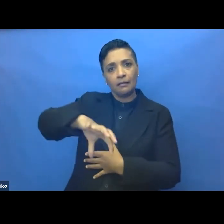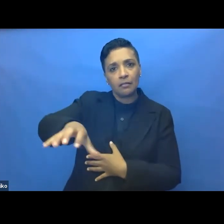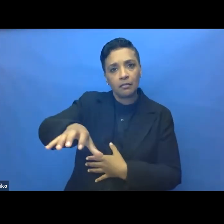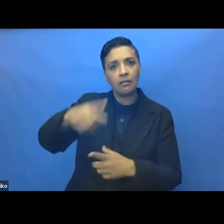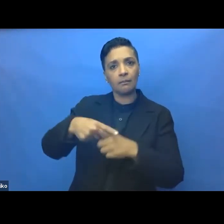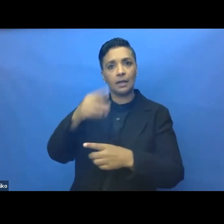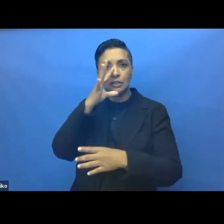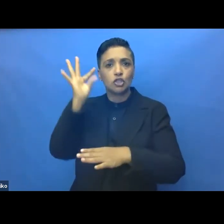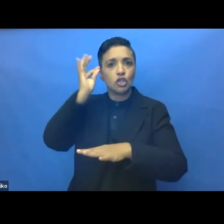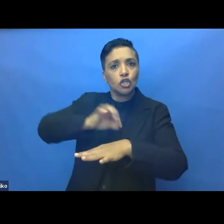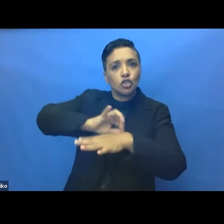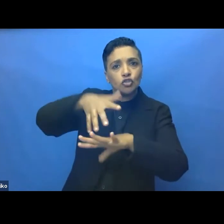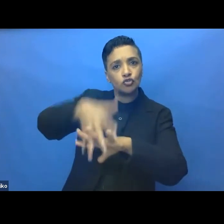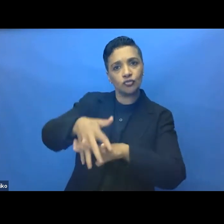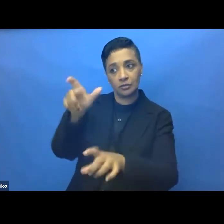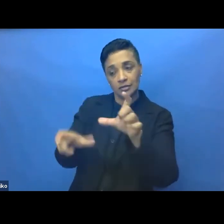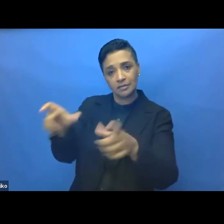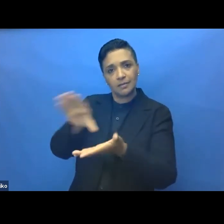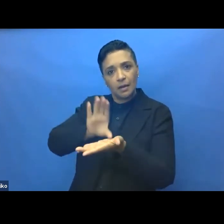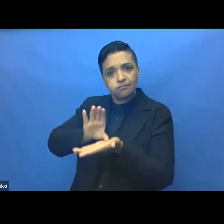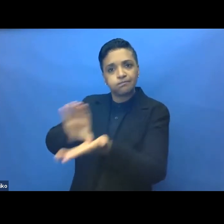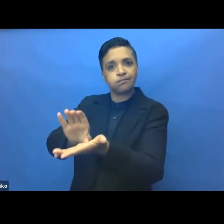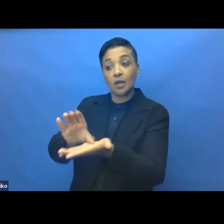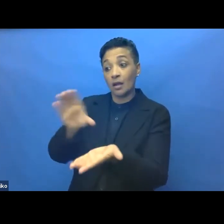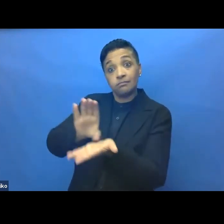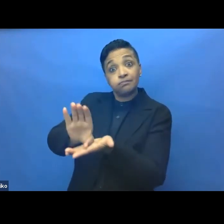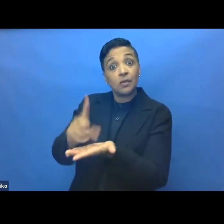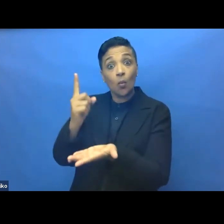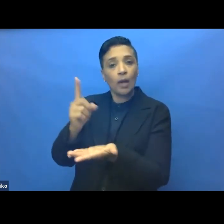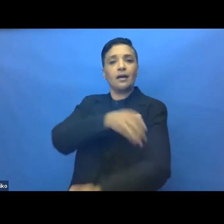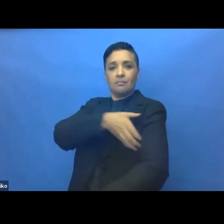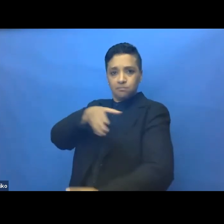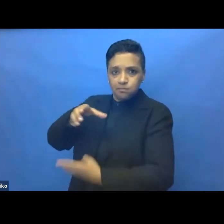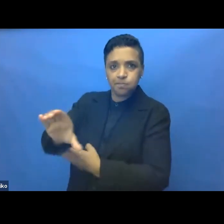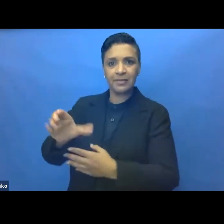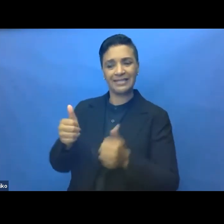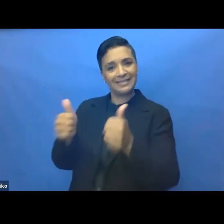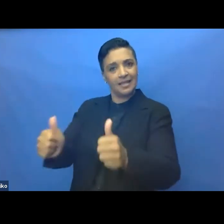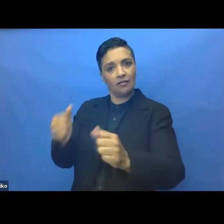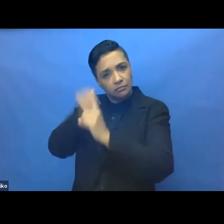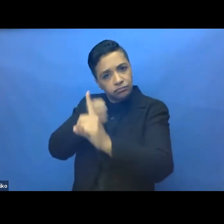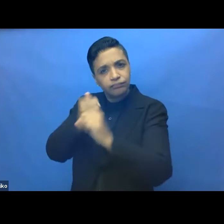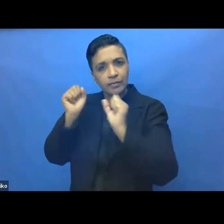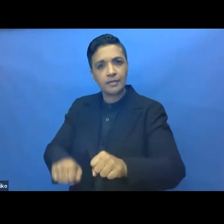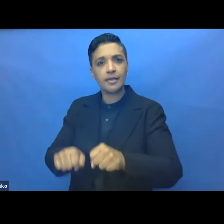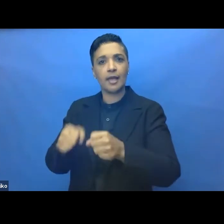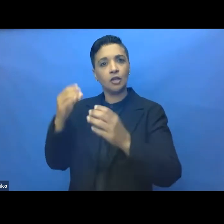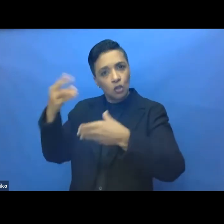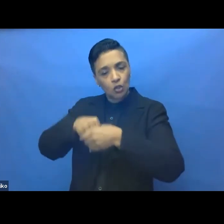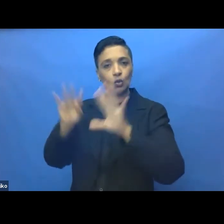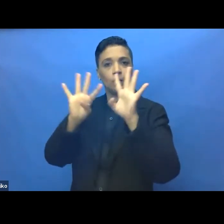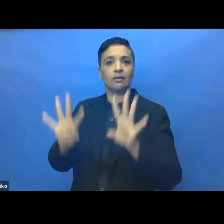capacités des organisations pour des personnes handicapées pour qu'elles puissent participer